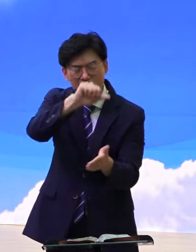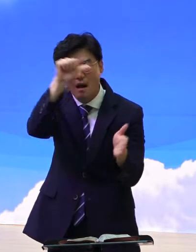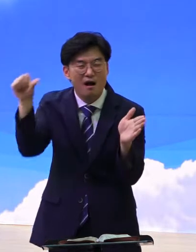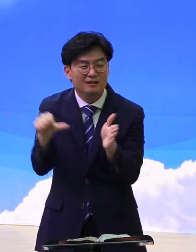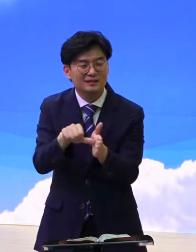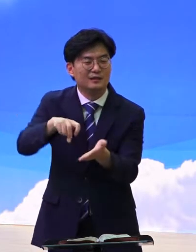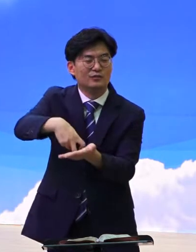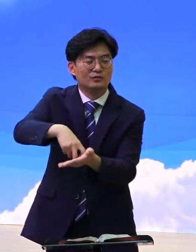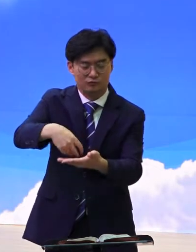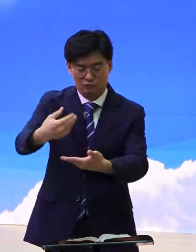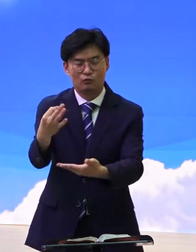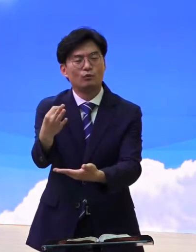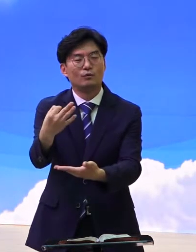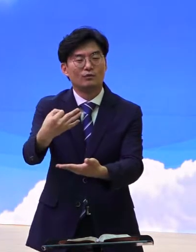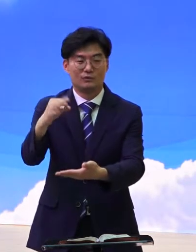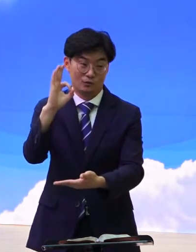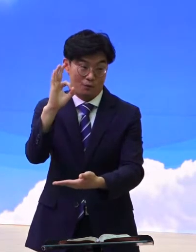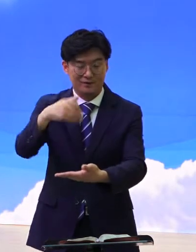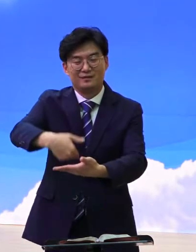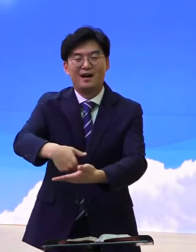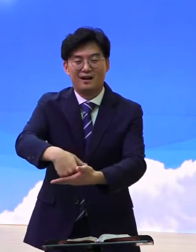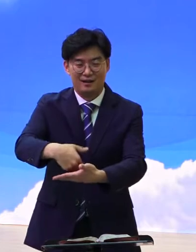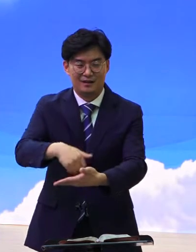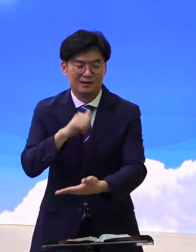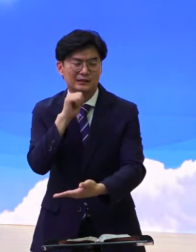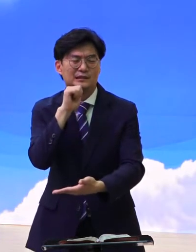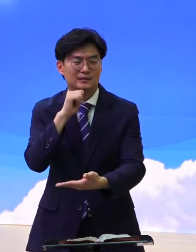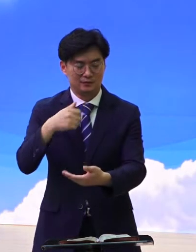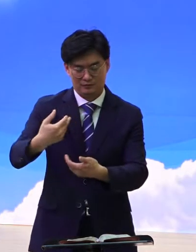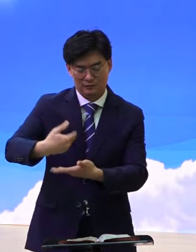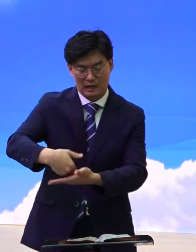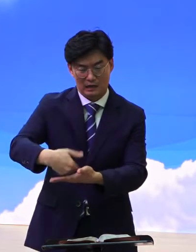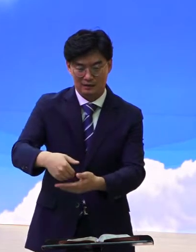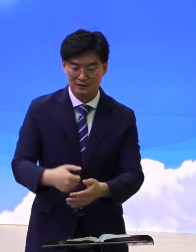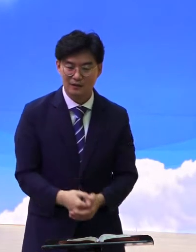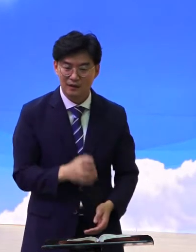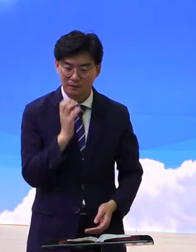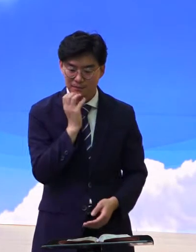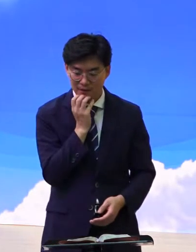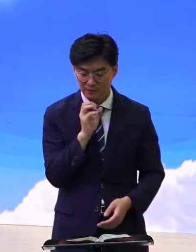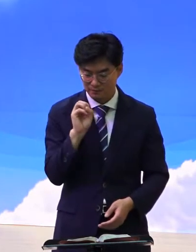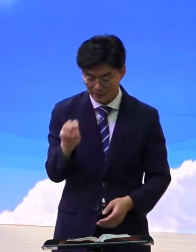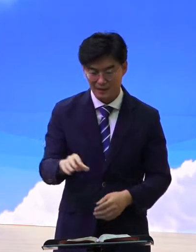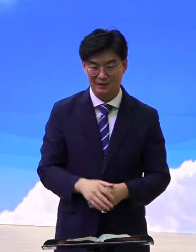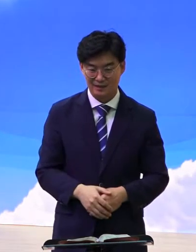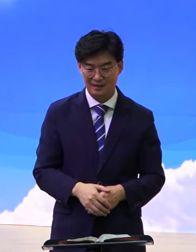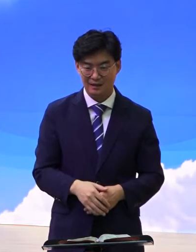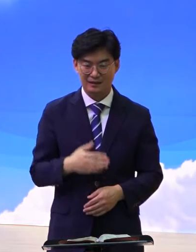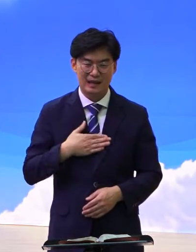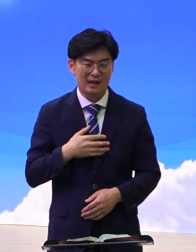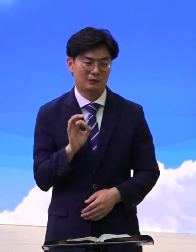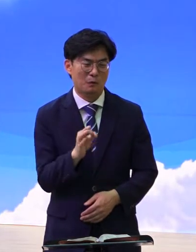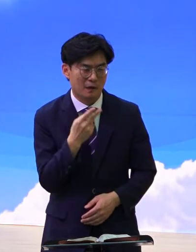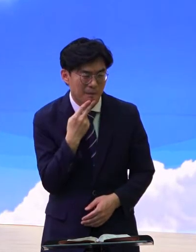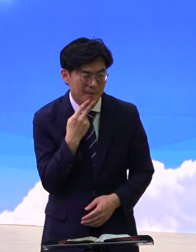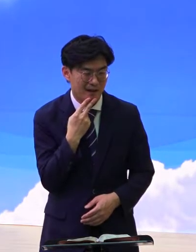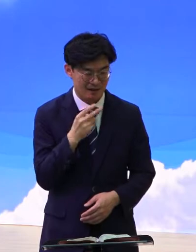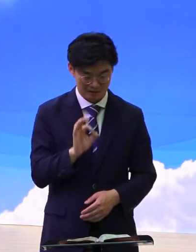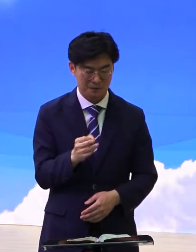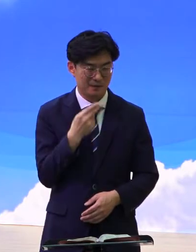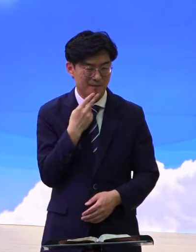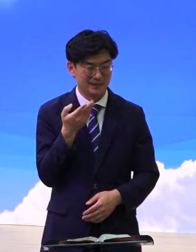있는 것을 보았습니다. 그리고 베드로가 예수님의 이름으로 그를 고쳐주었습니다. 은과 금은